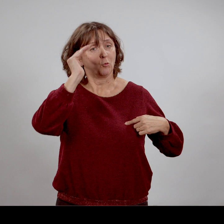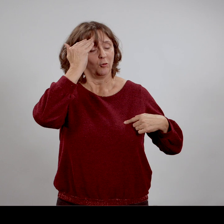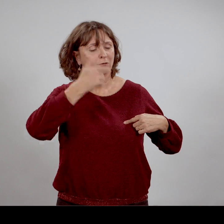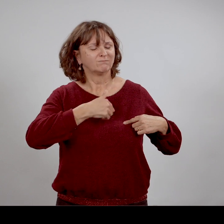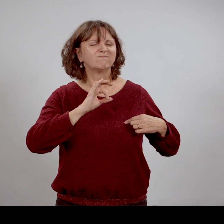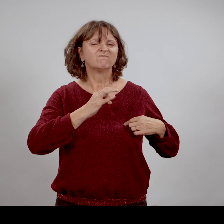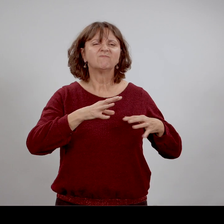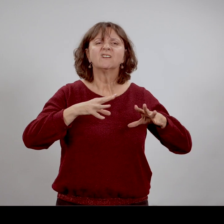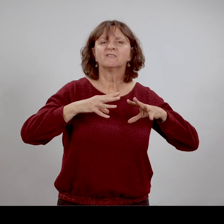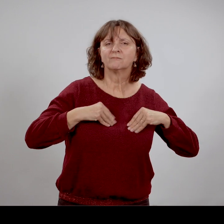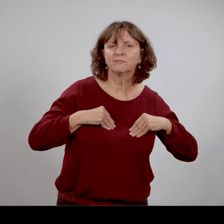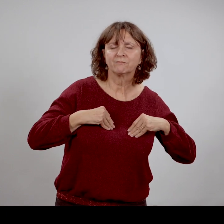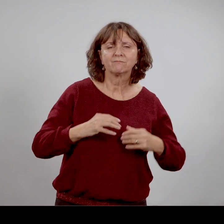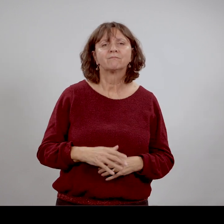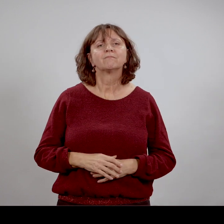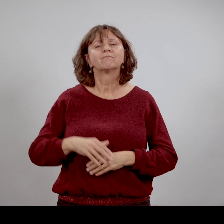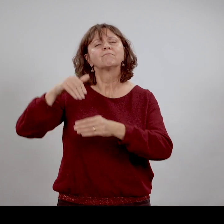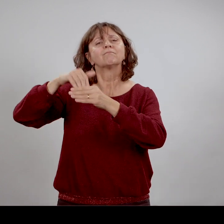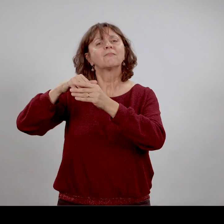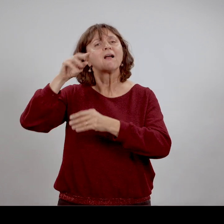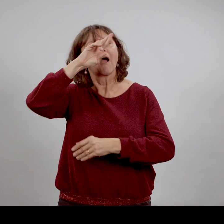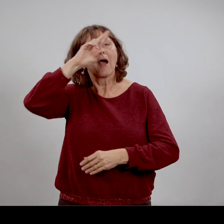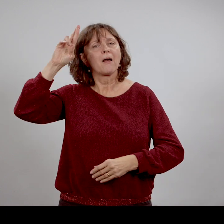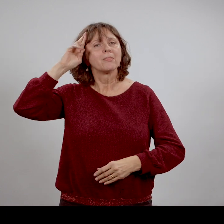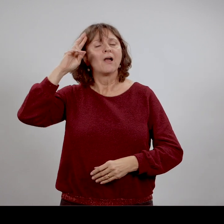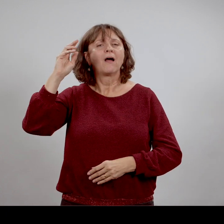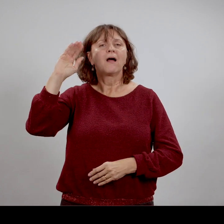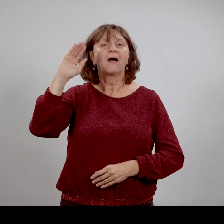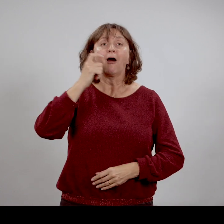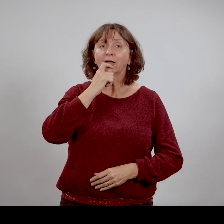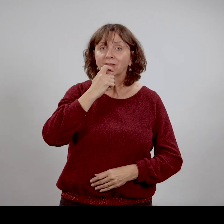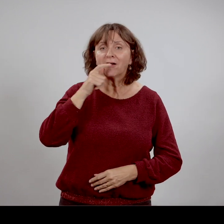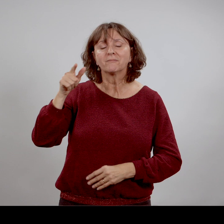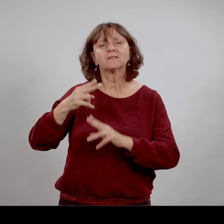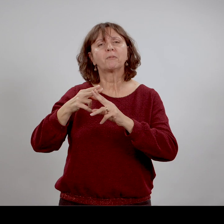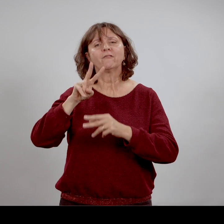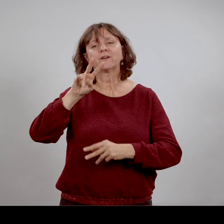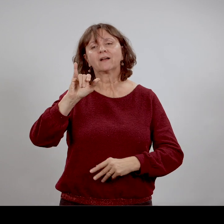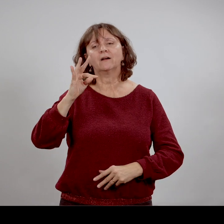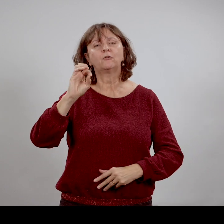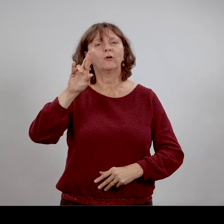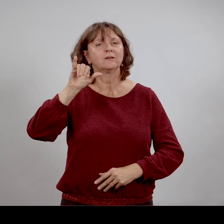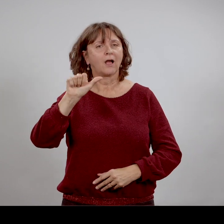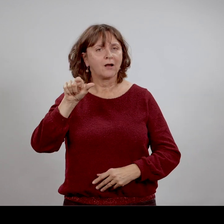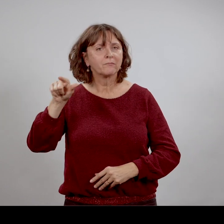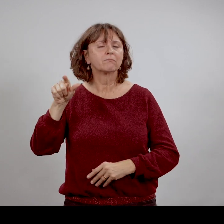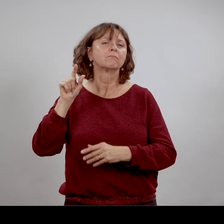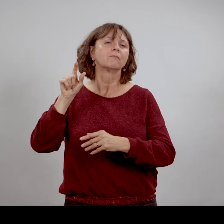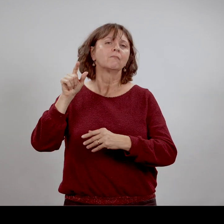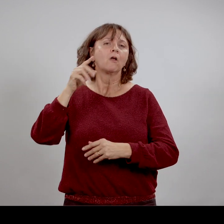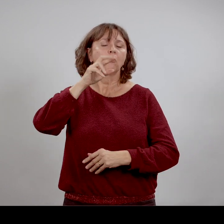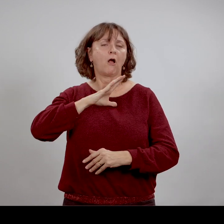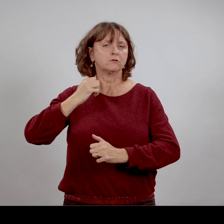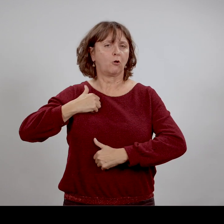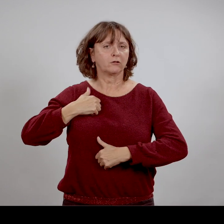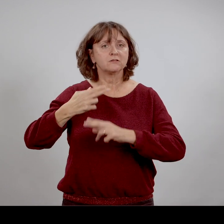Reconnais ton iniquité. Sujet de la reine d'Angleterre Victoria et engagé